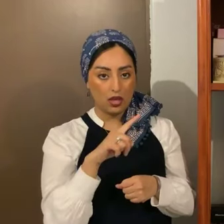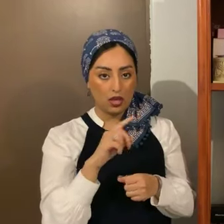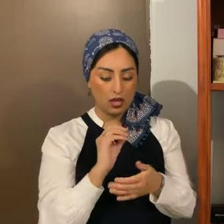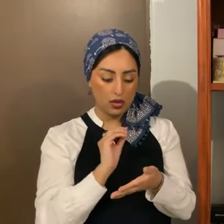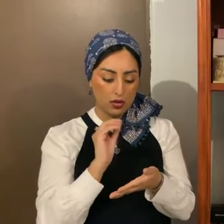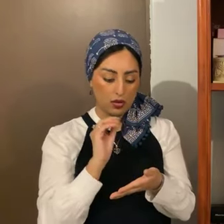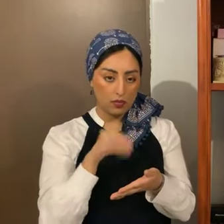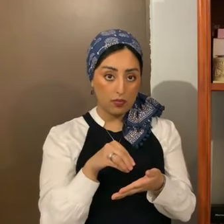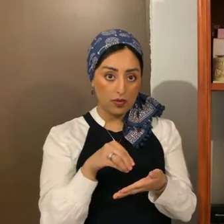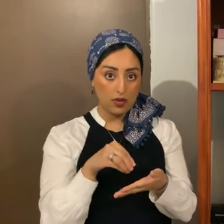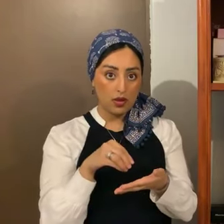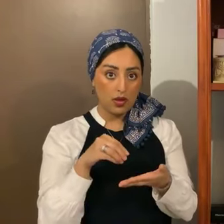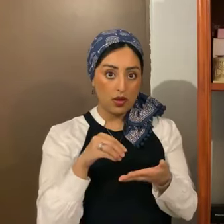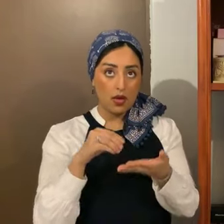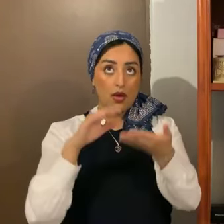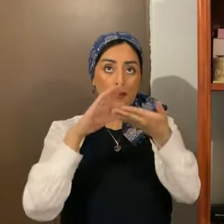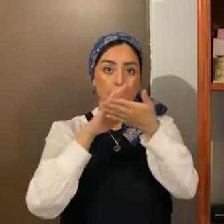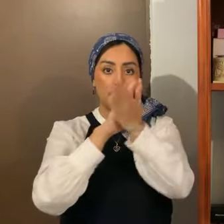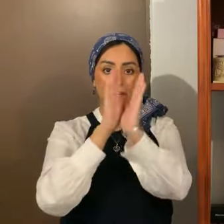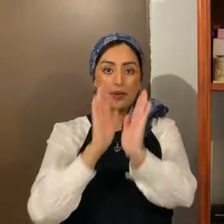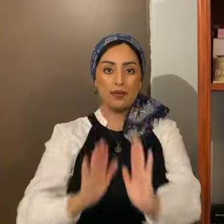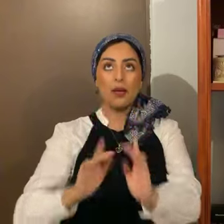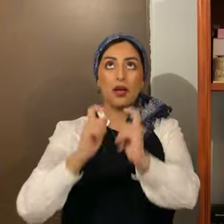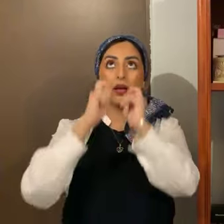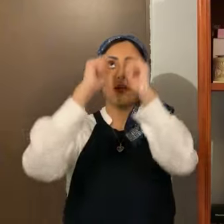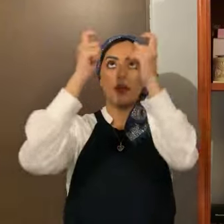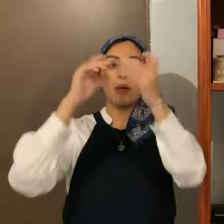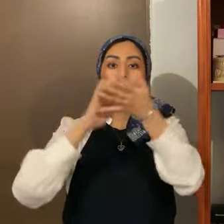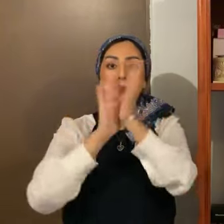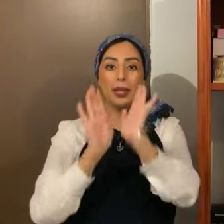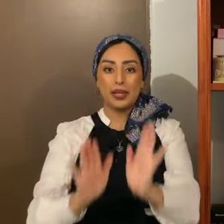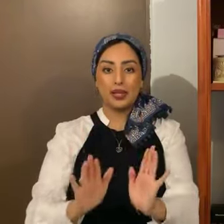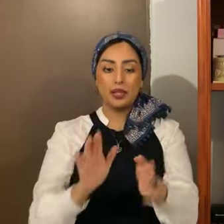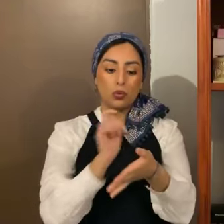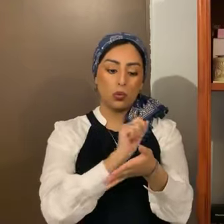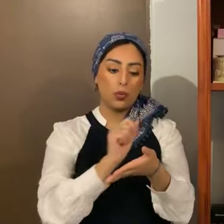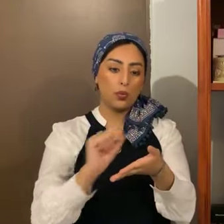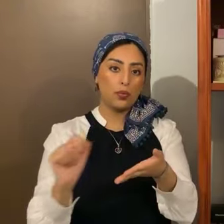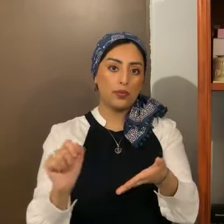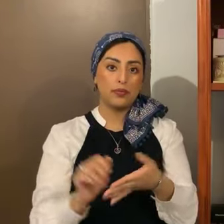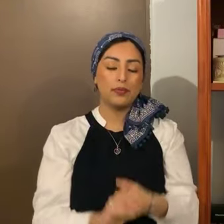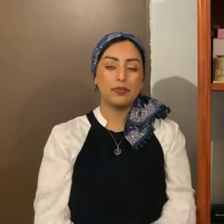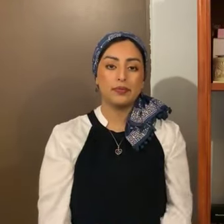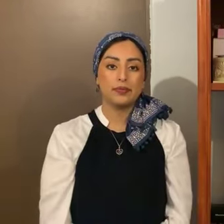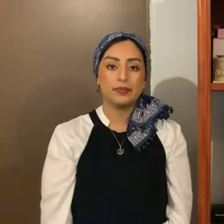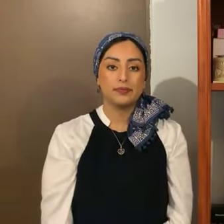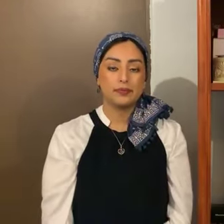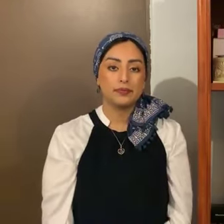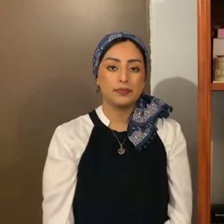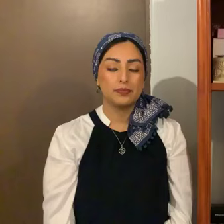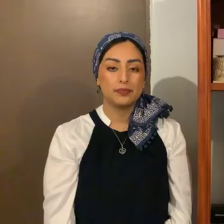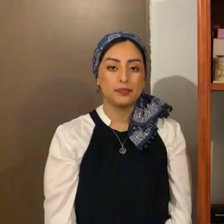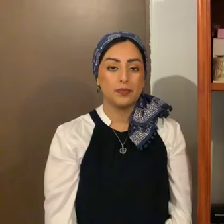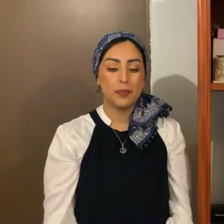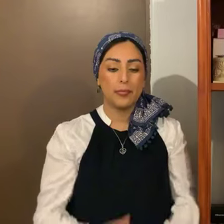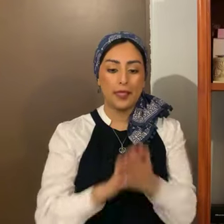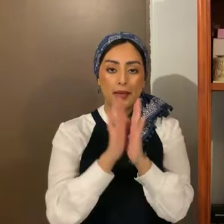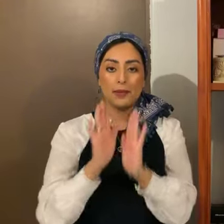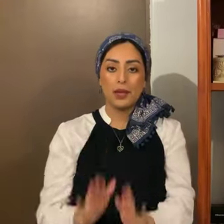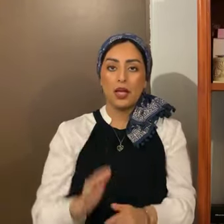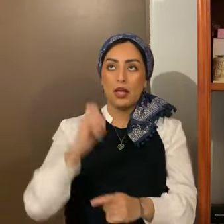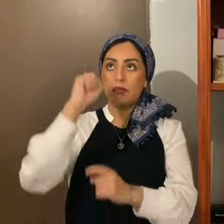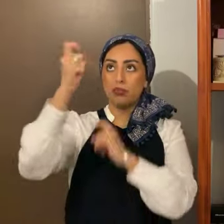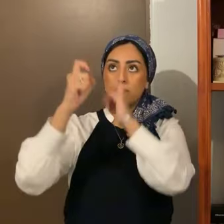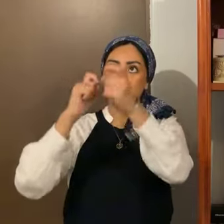ahí ofrendas de paz como un subtítulo. Pónselo con rojo, yo lo tengo aquí con rojo. Ofrenda de shalom,